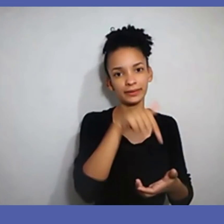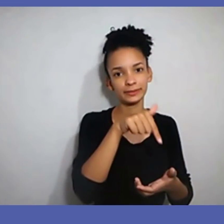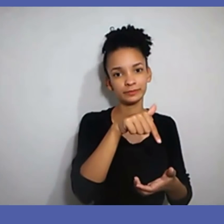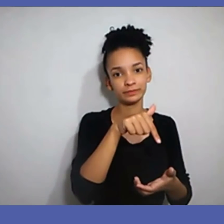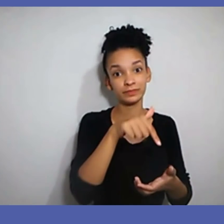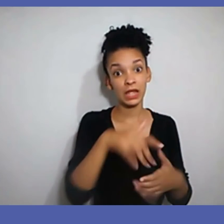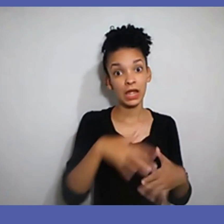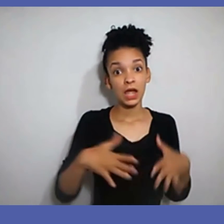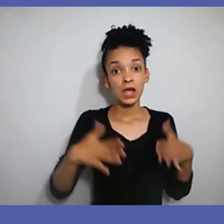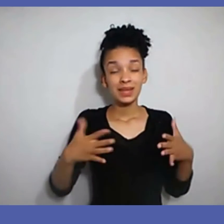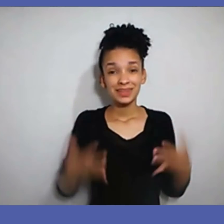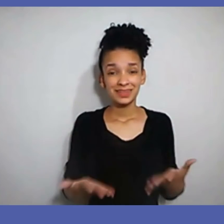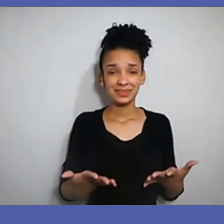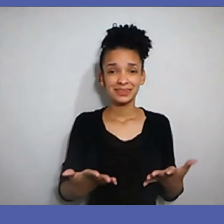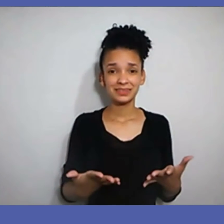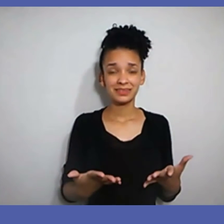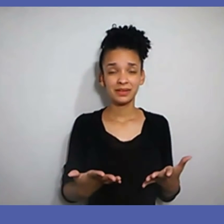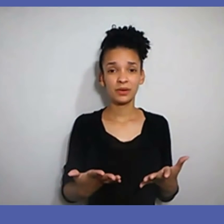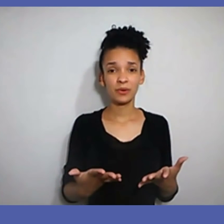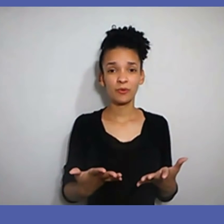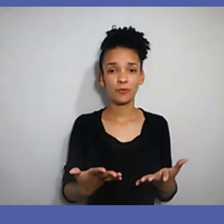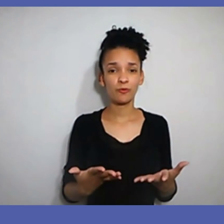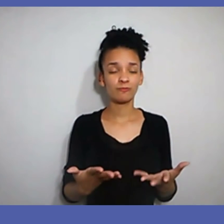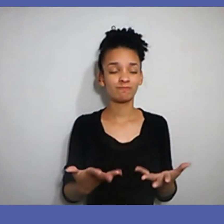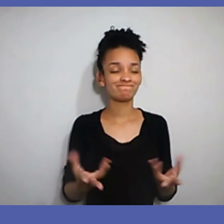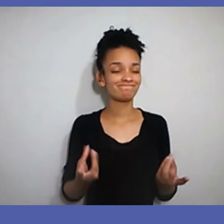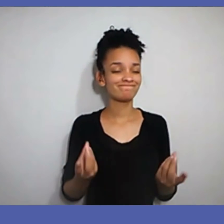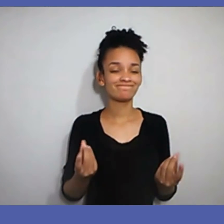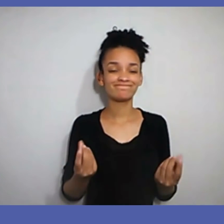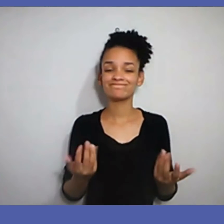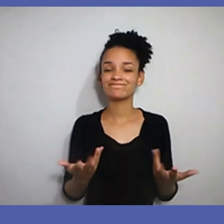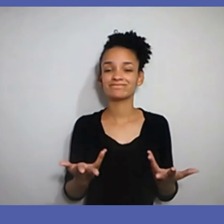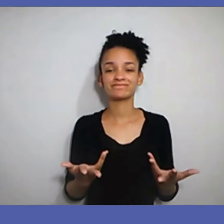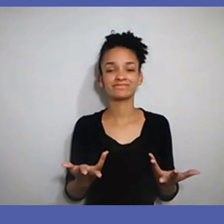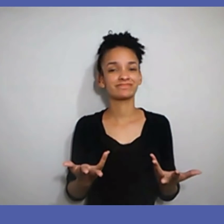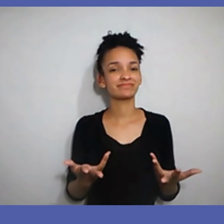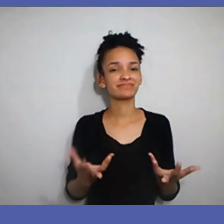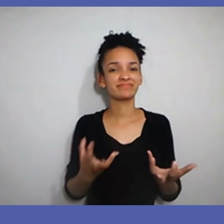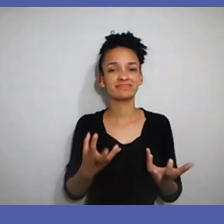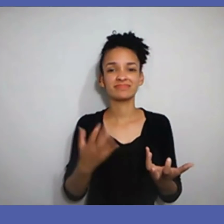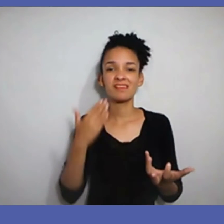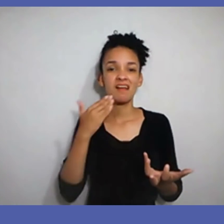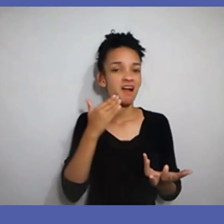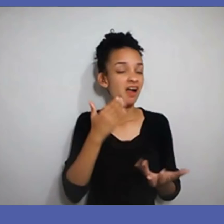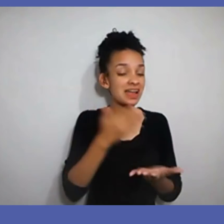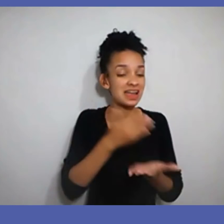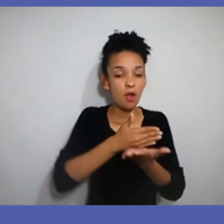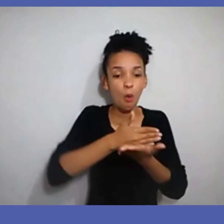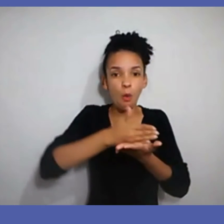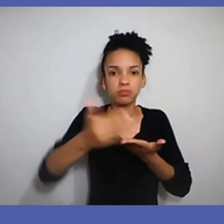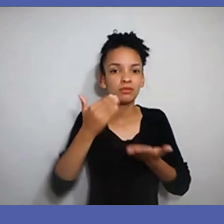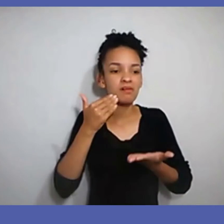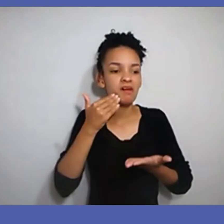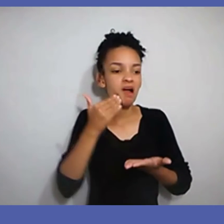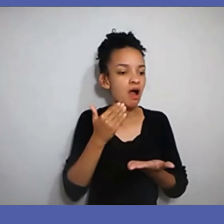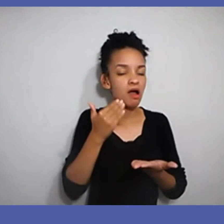irmãos, deformou toda a sociedade humana da época, e houve